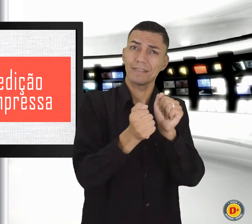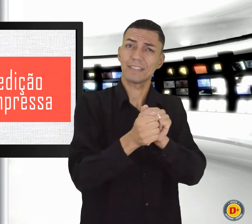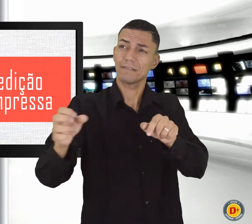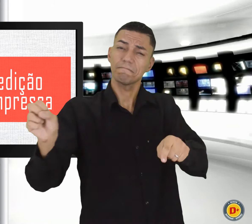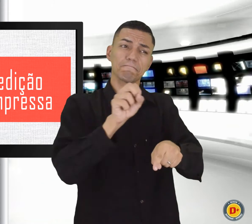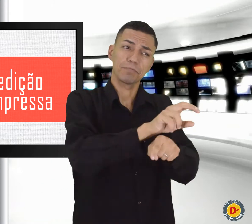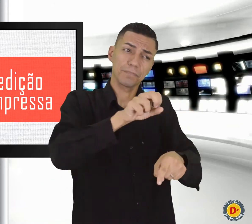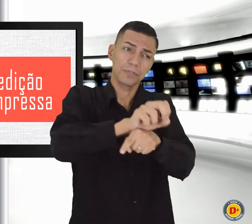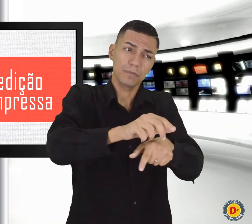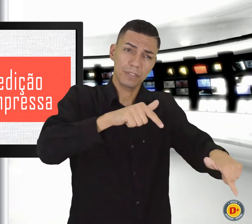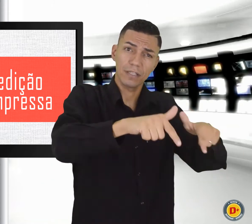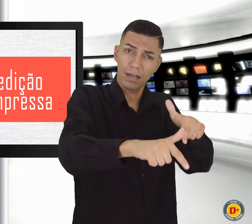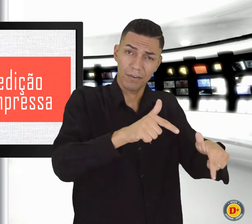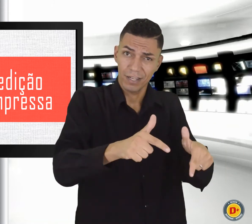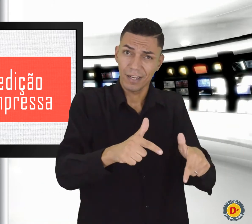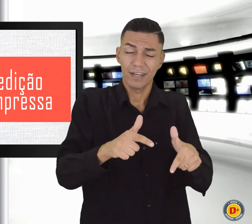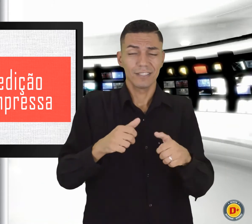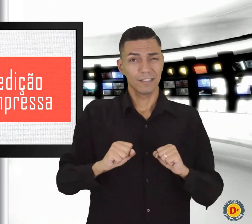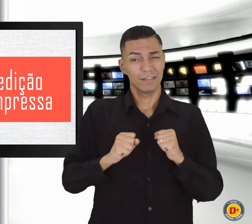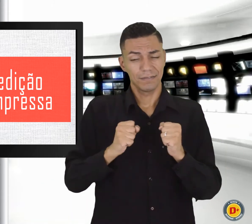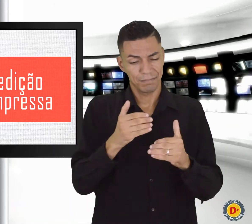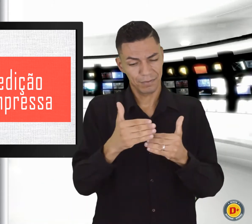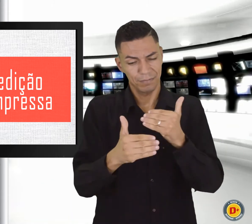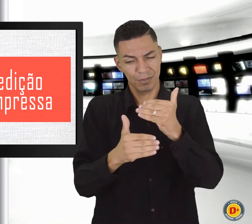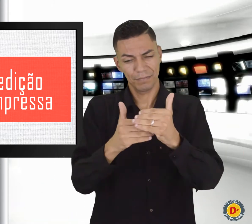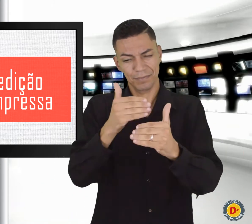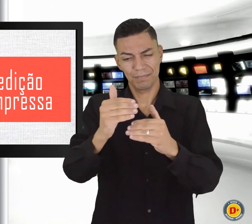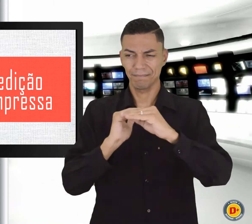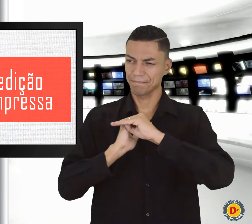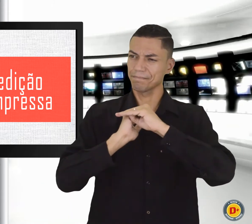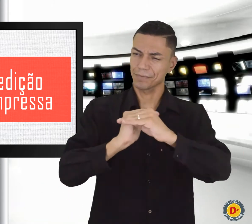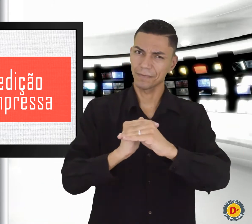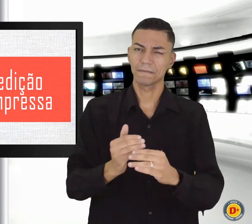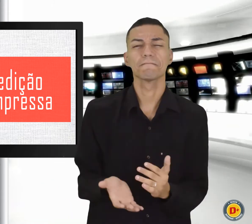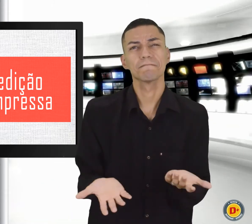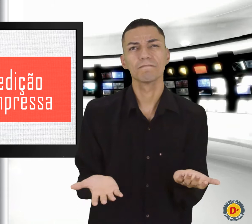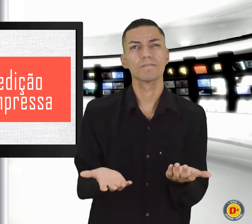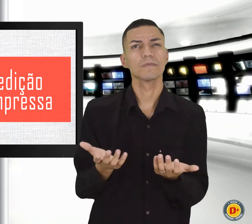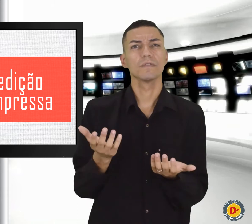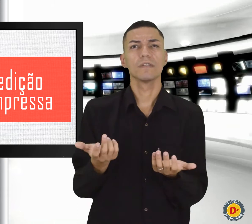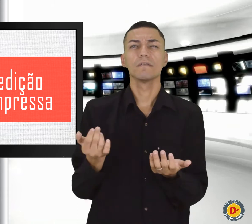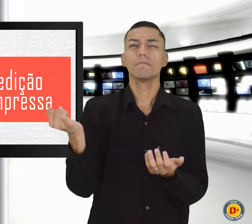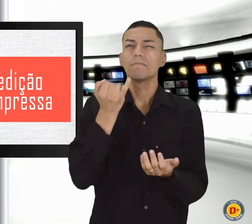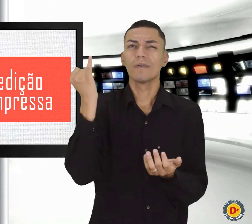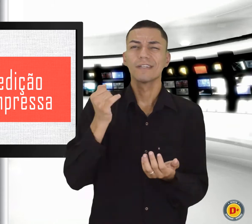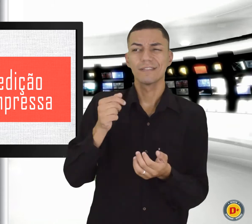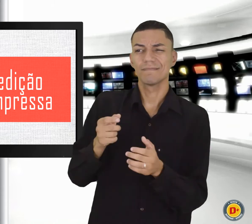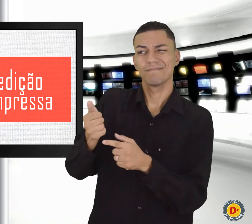então, tratados requisitos como igualdade de condições, oportunidades,